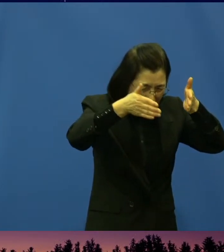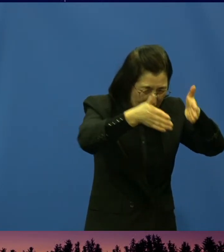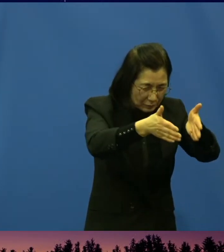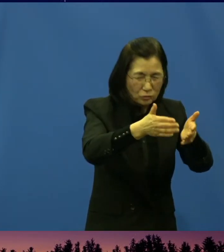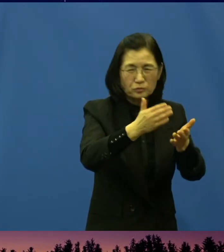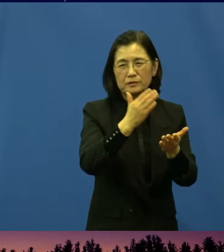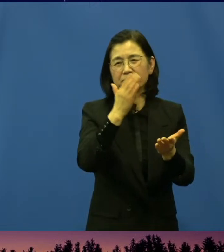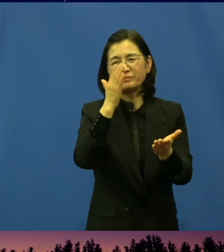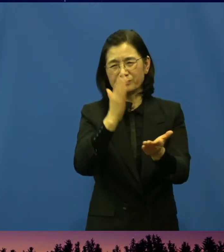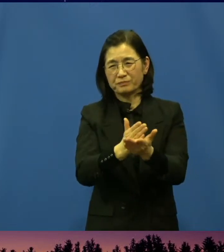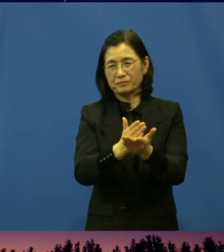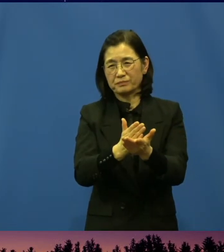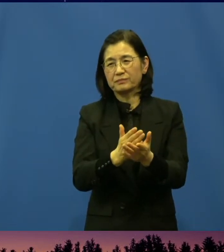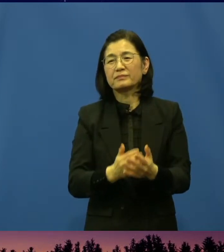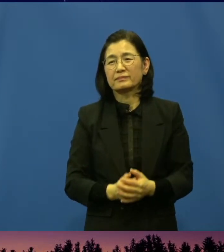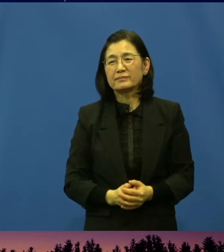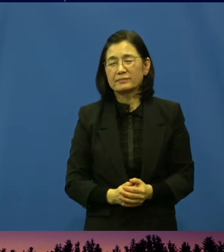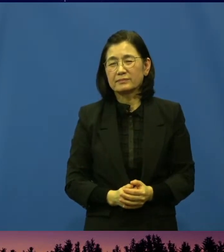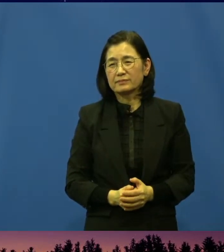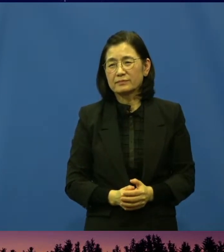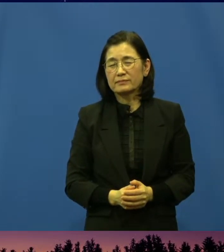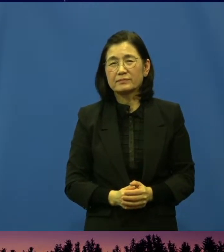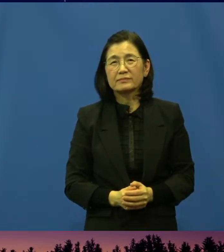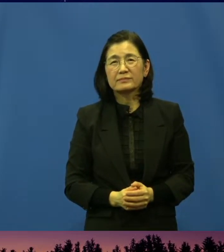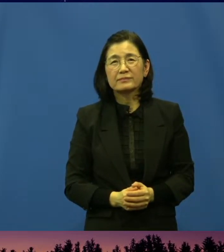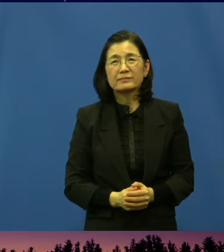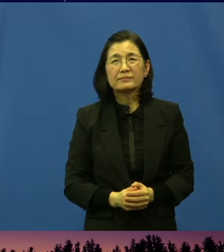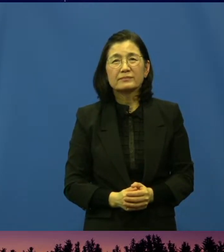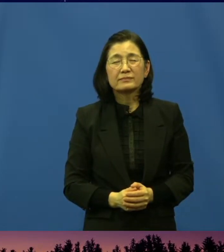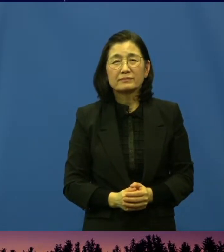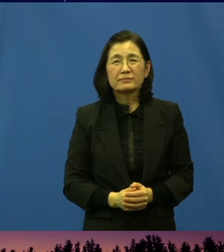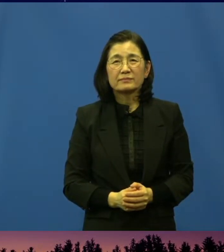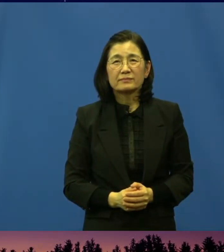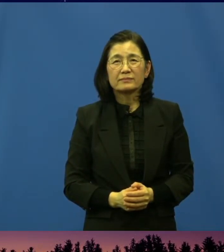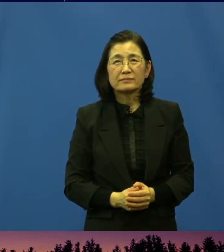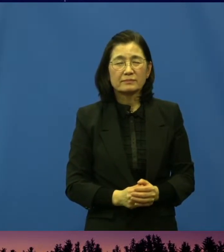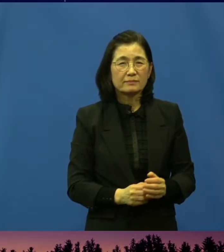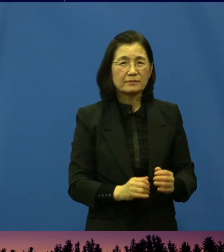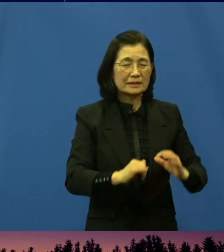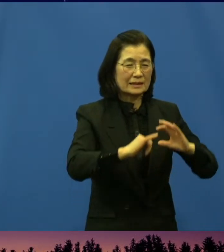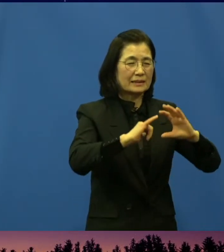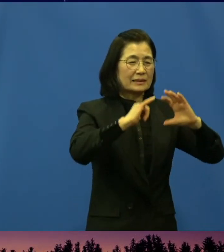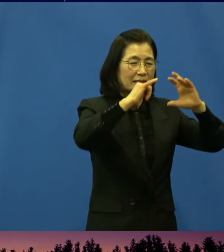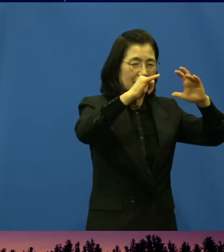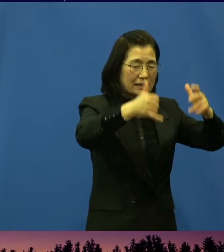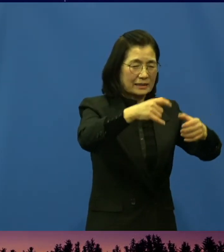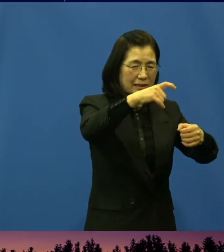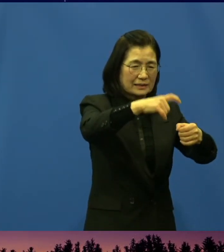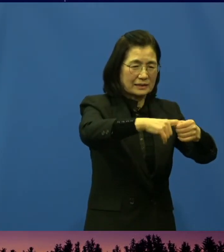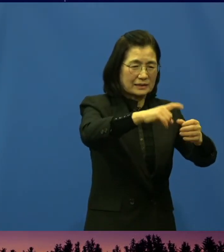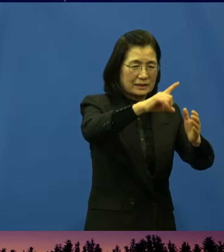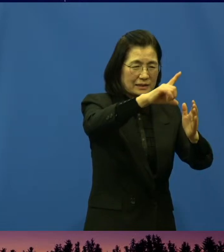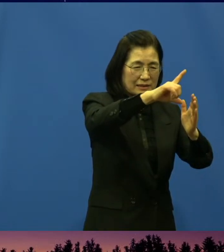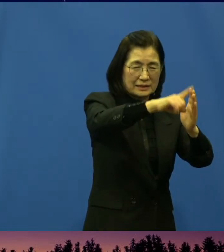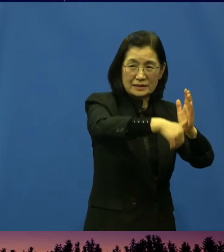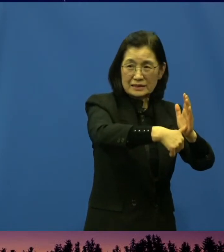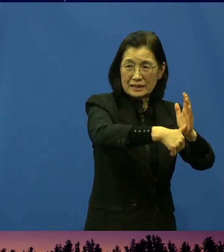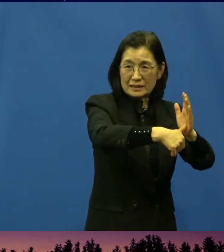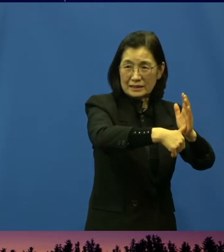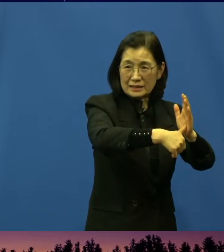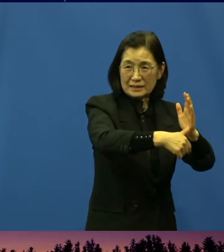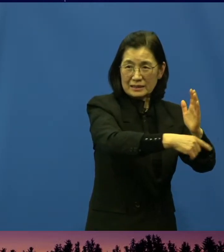속에 크러미시 돌고 있어요. 그게 크로노스의 시간 안에 우리가 이렇게 들어서 있는 거예요.